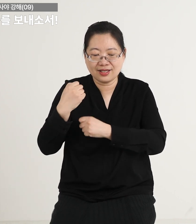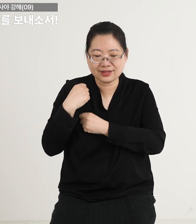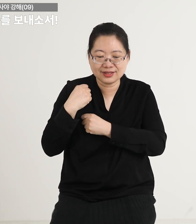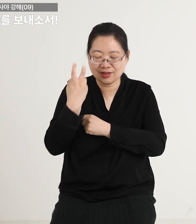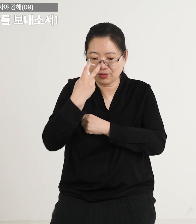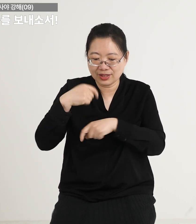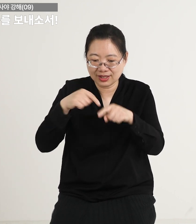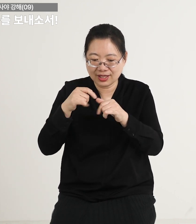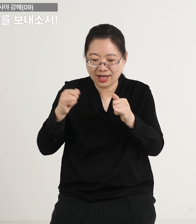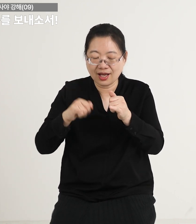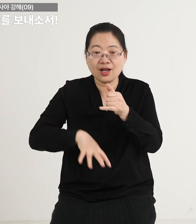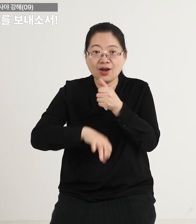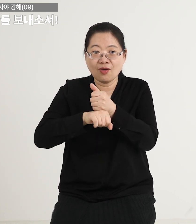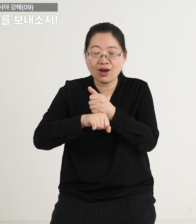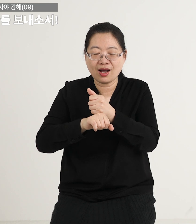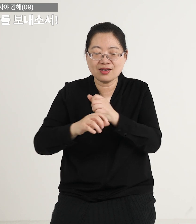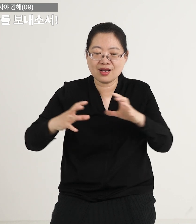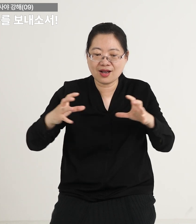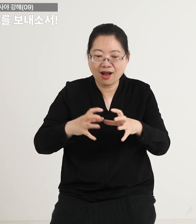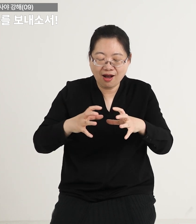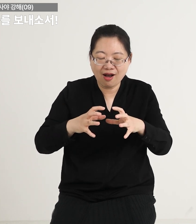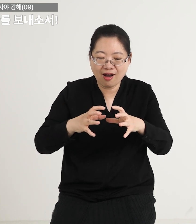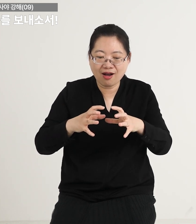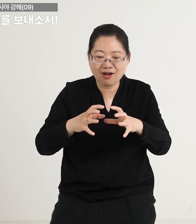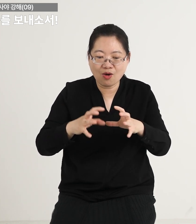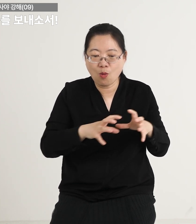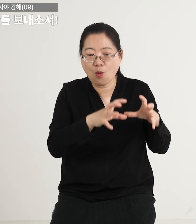휘하에 속하여 때를 지어 나가서 싸우는